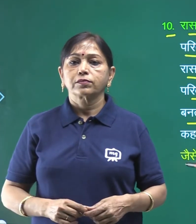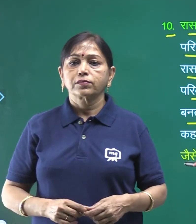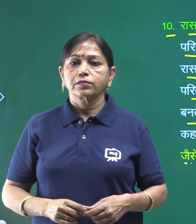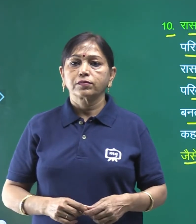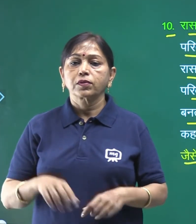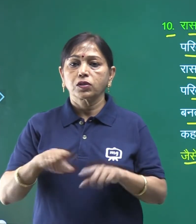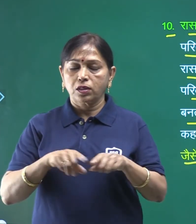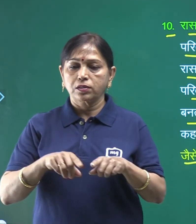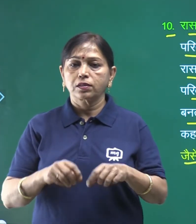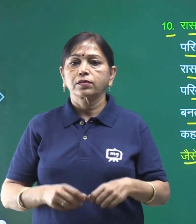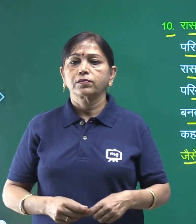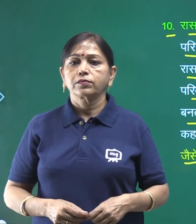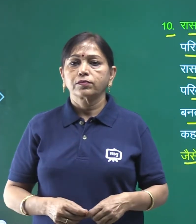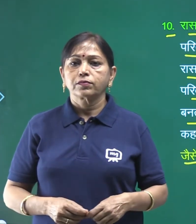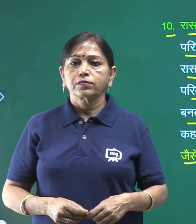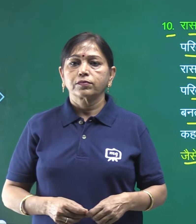जैसे